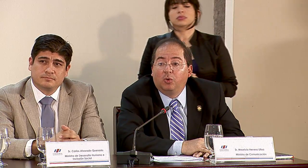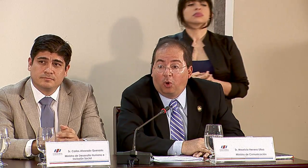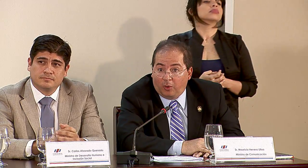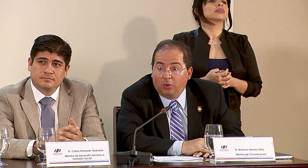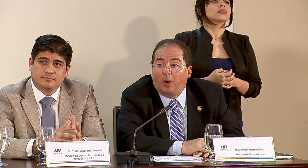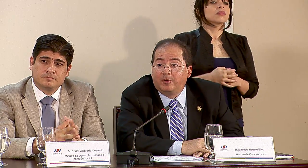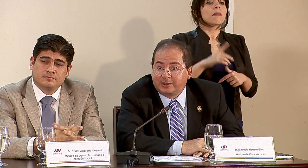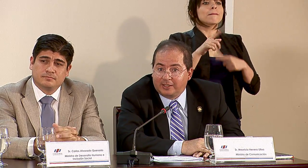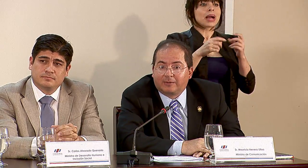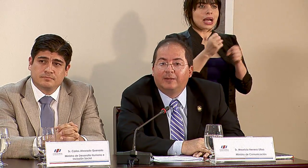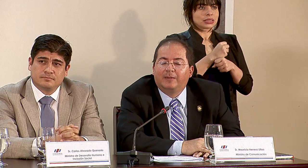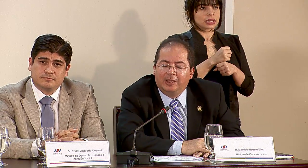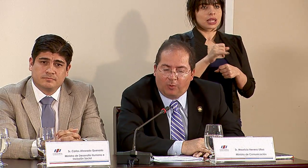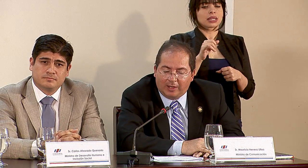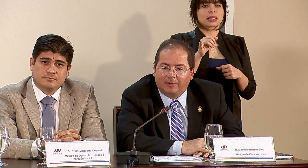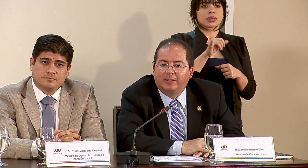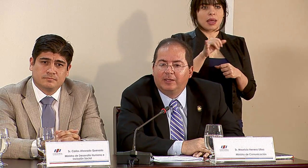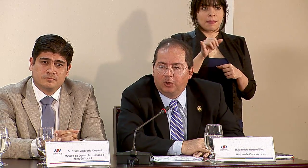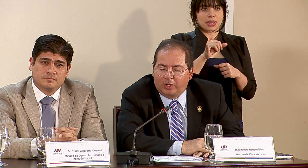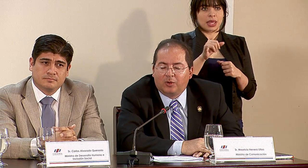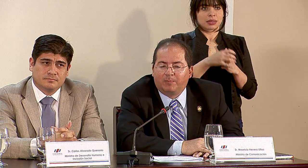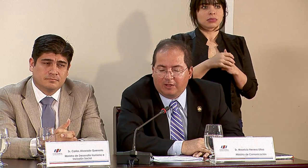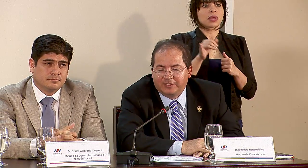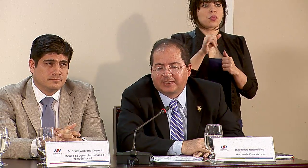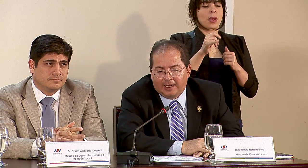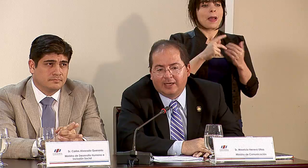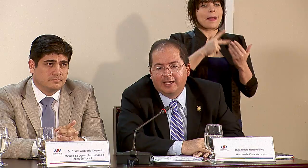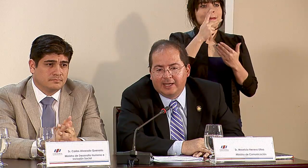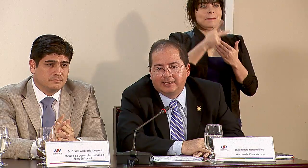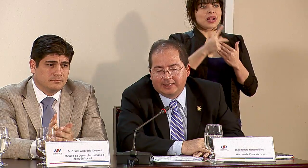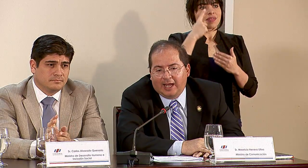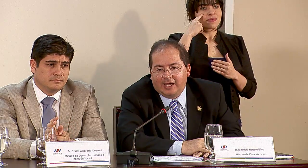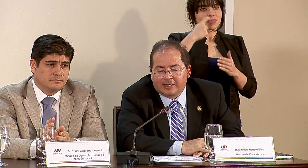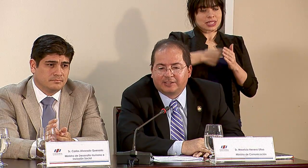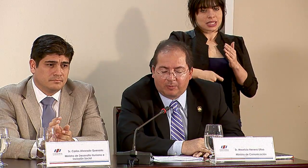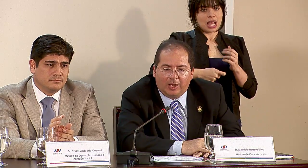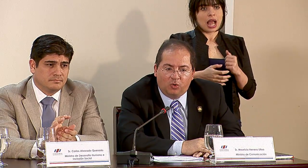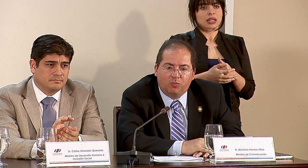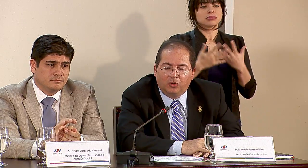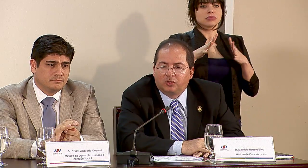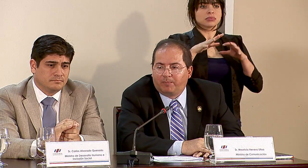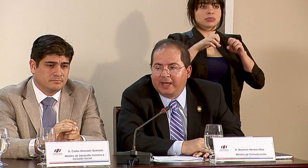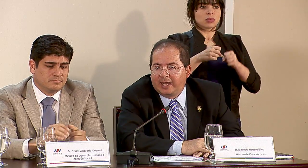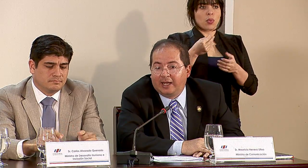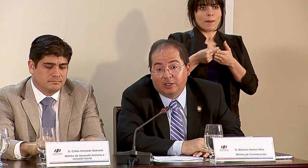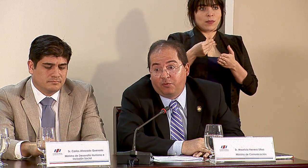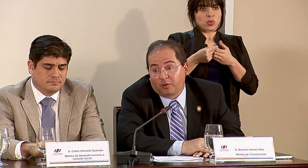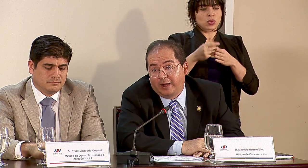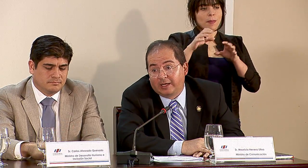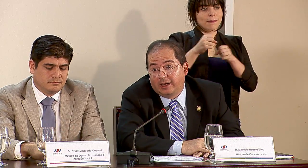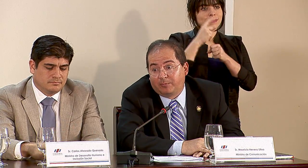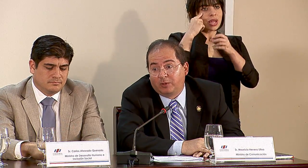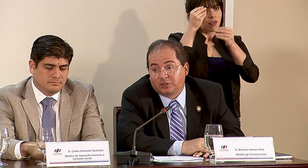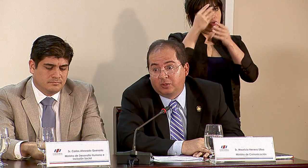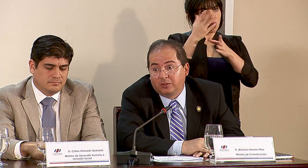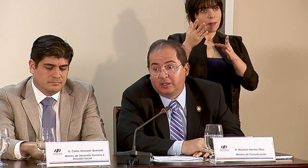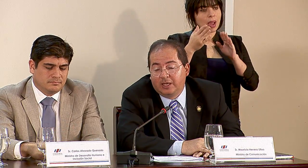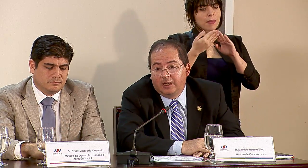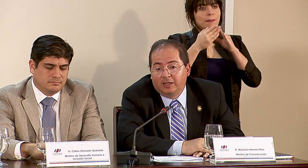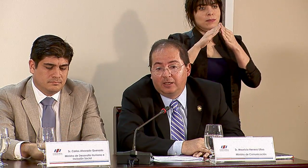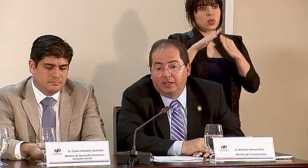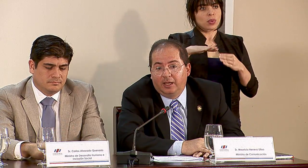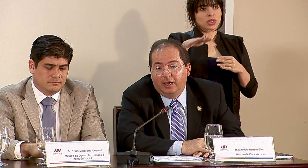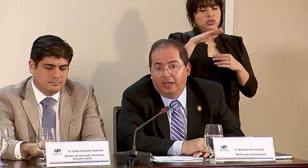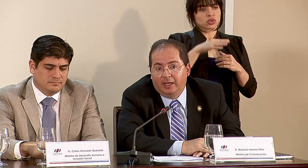lo vamos a hacer igual igual con el plan fiscal se ha reservado un monto para informarle a la población